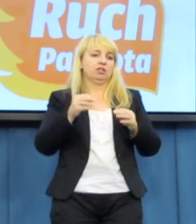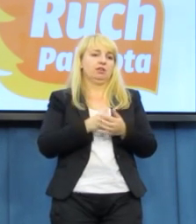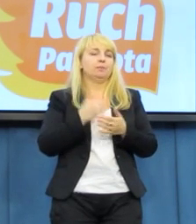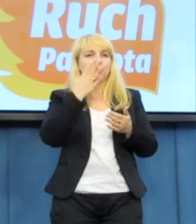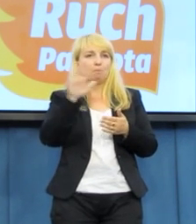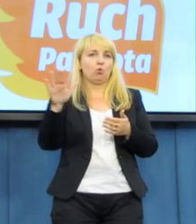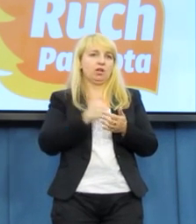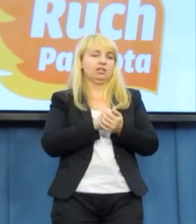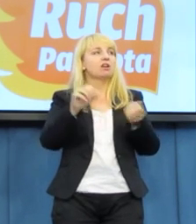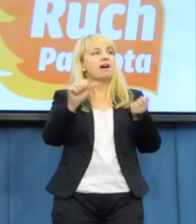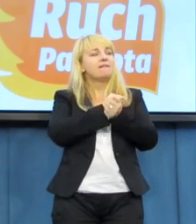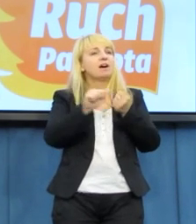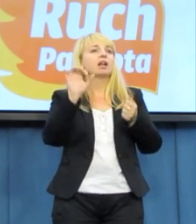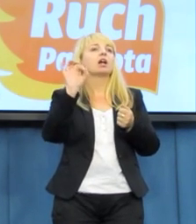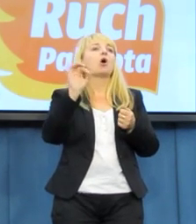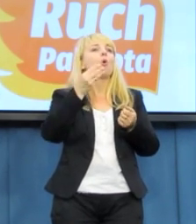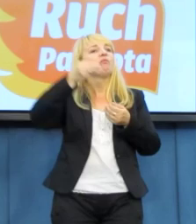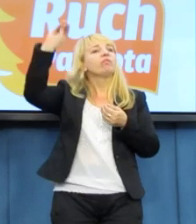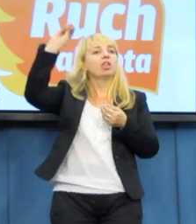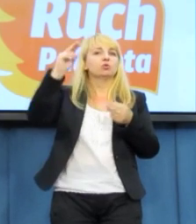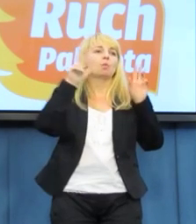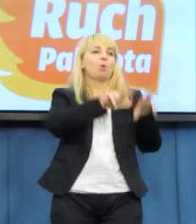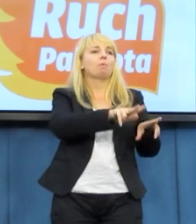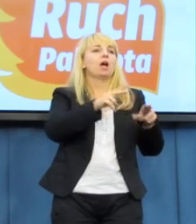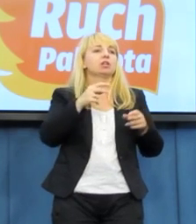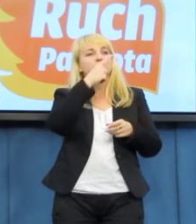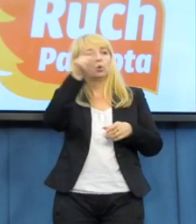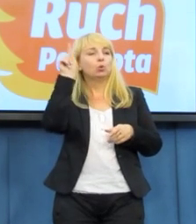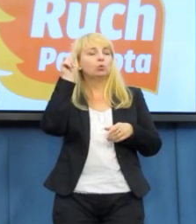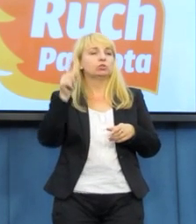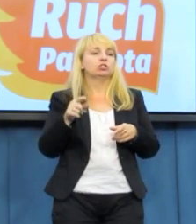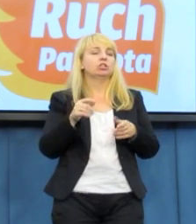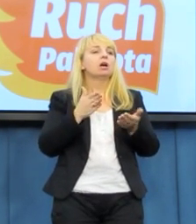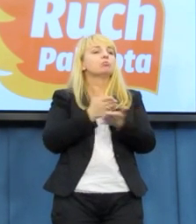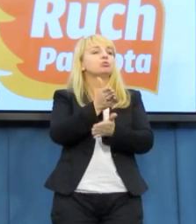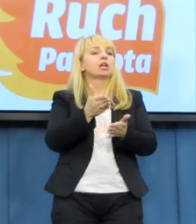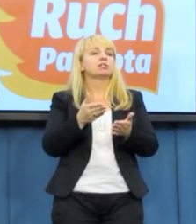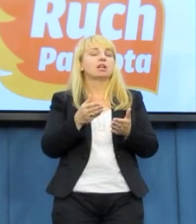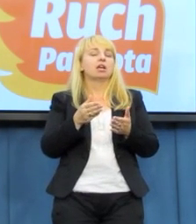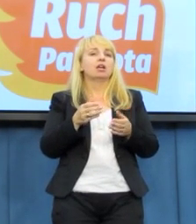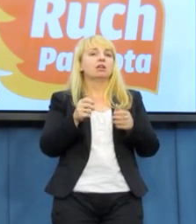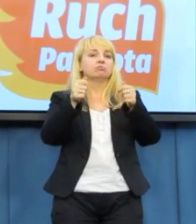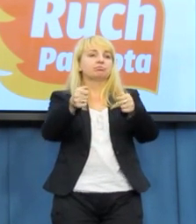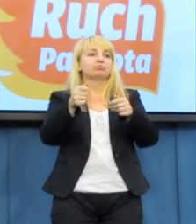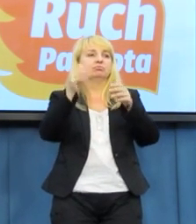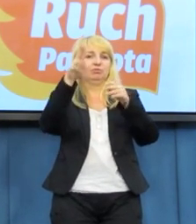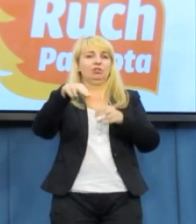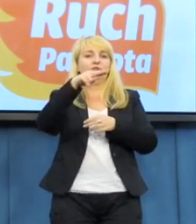tutaj walka o większe poparcie w ten sposób akurat poprzez pozwy w sprawie krzyża